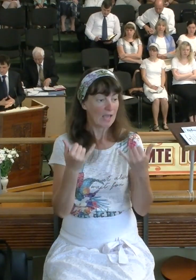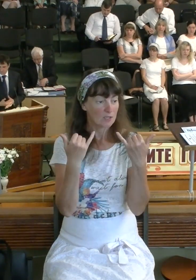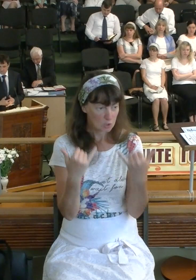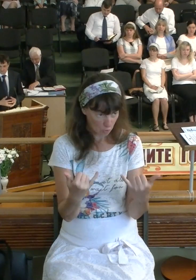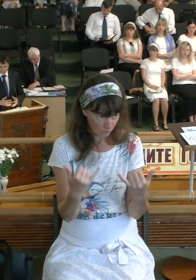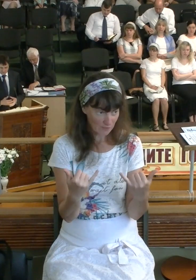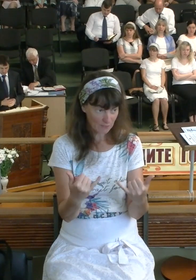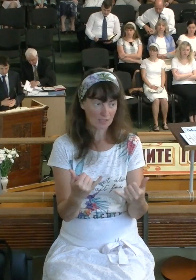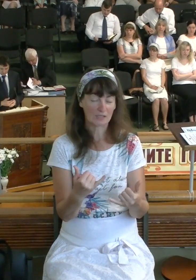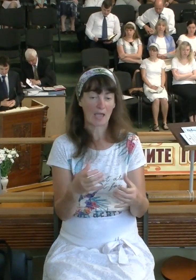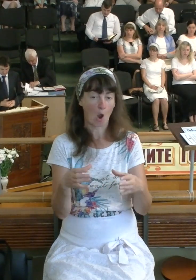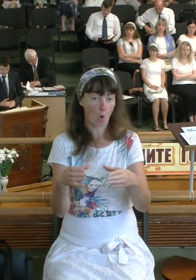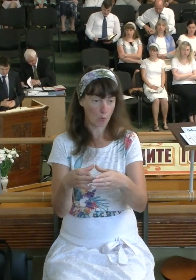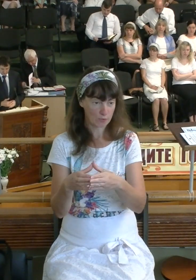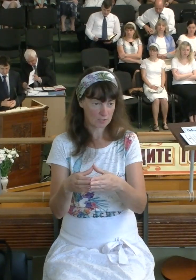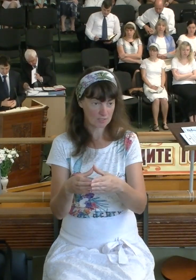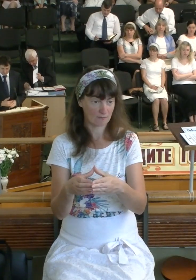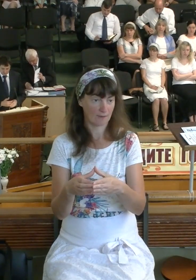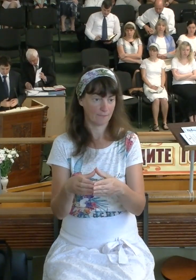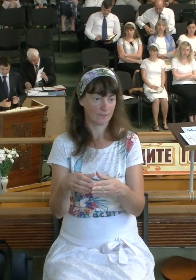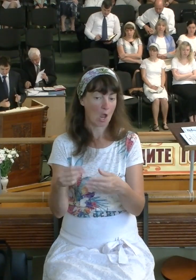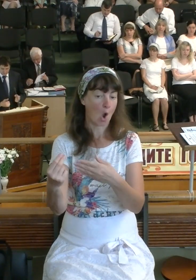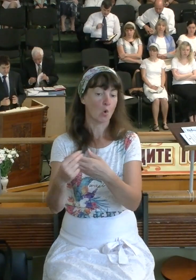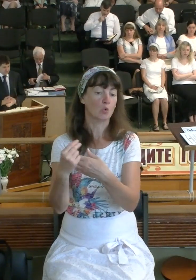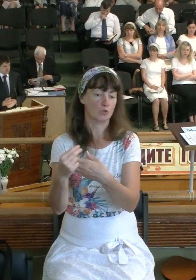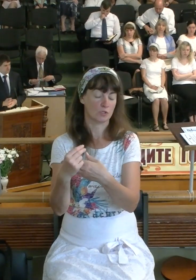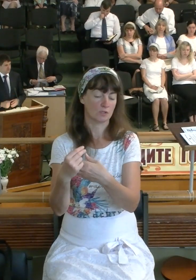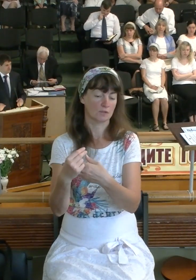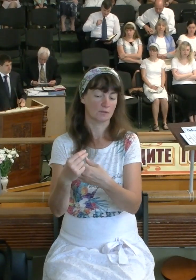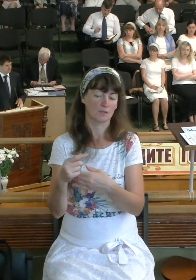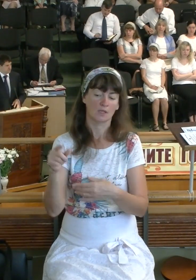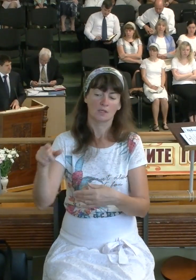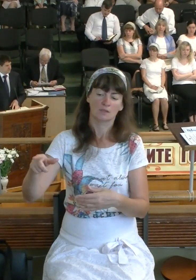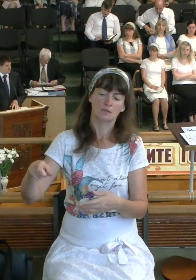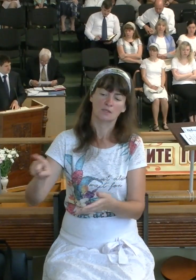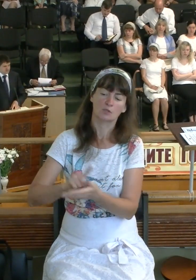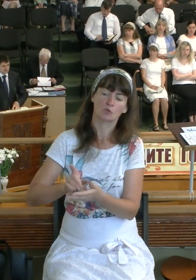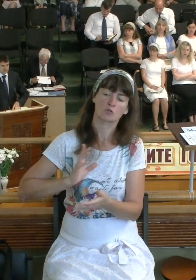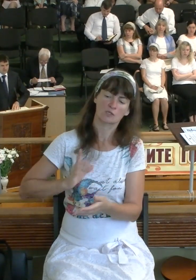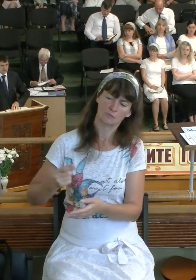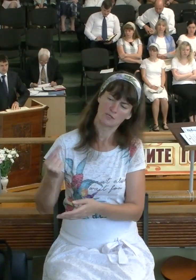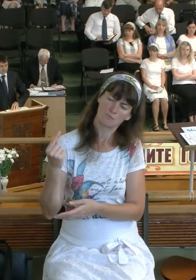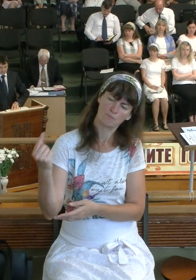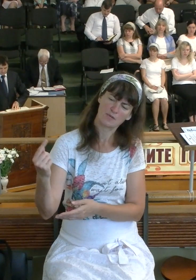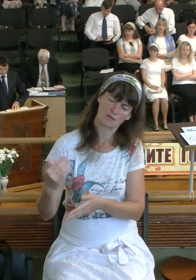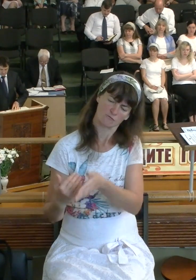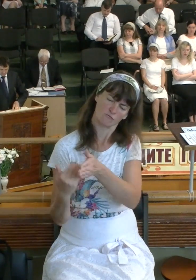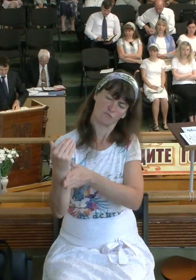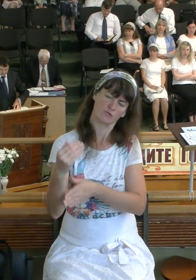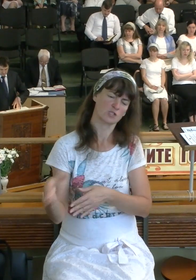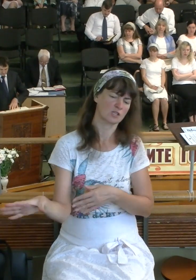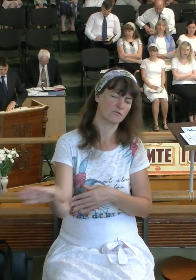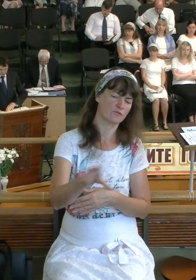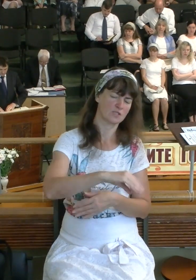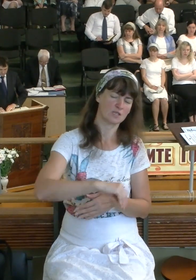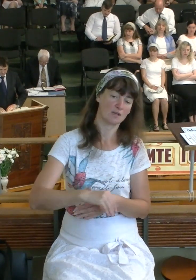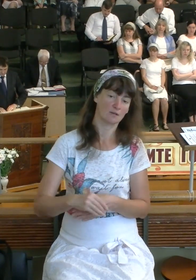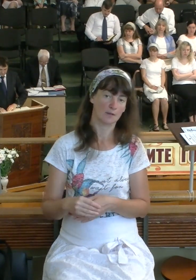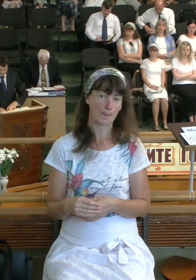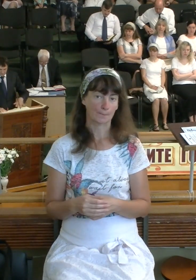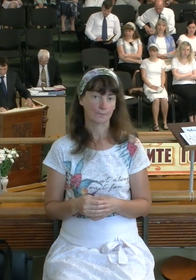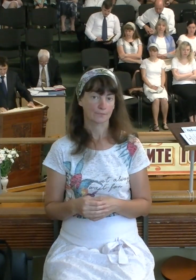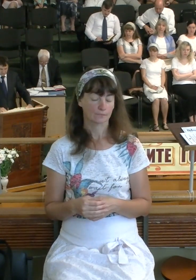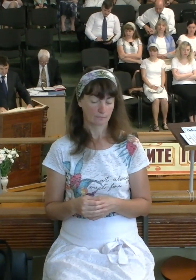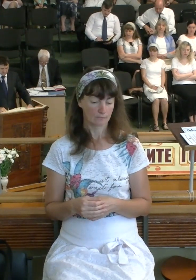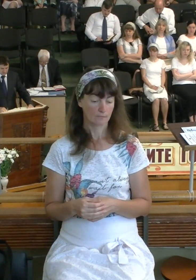быть круче, быть способнее, быть первым, быть выше всех. И современное